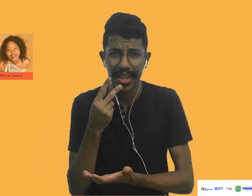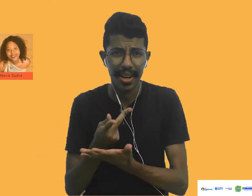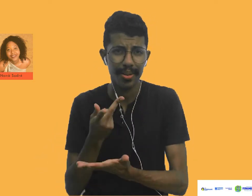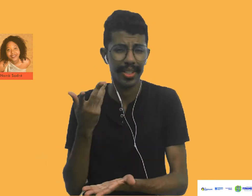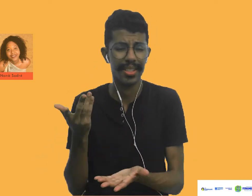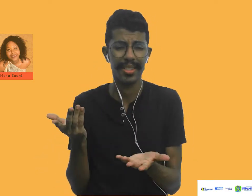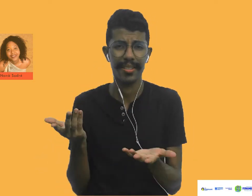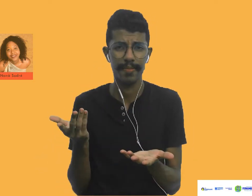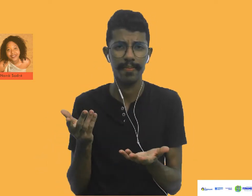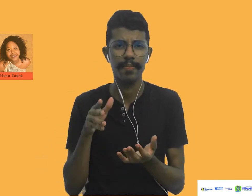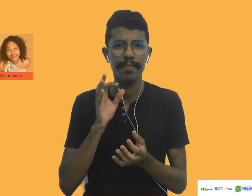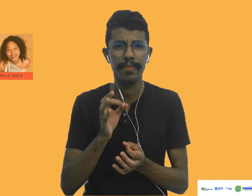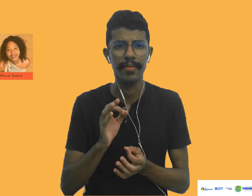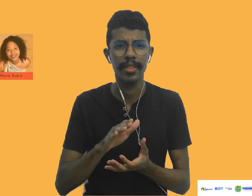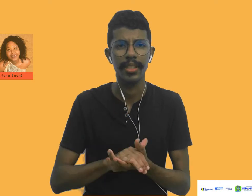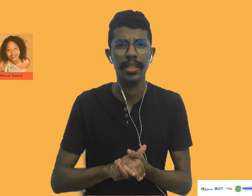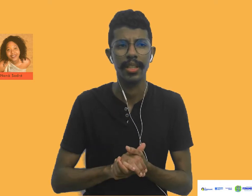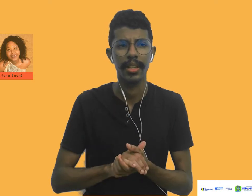alguma, né?